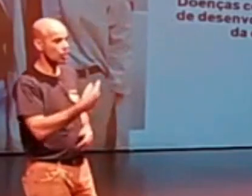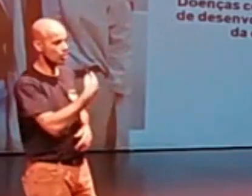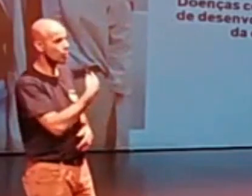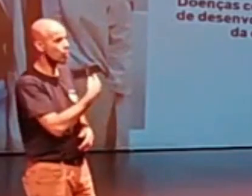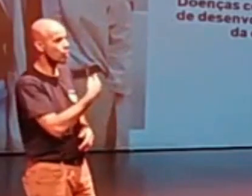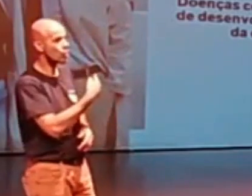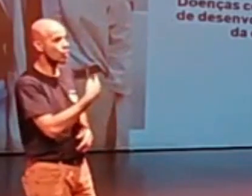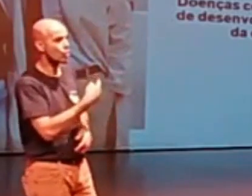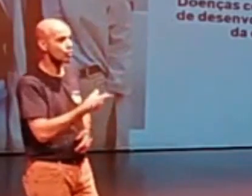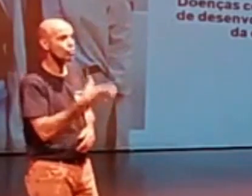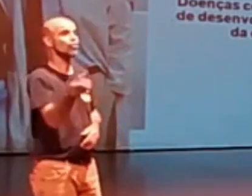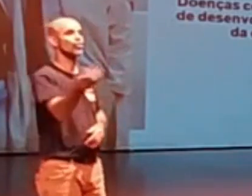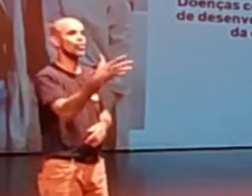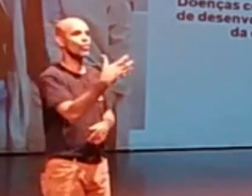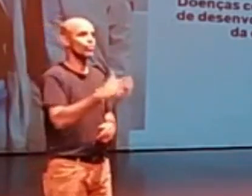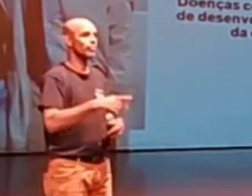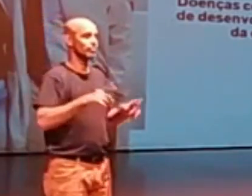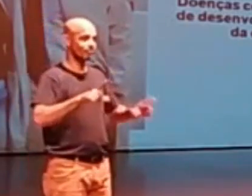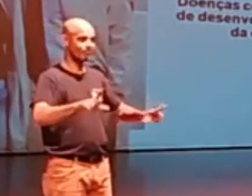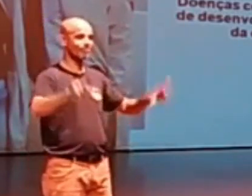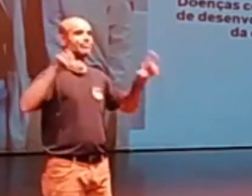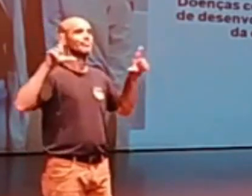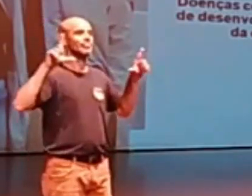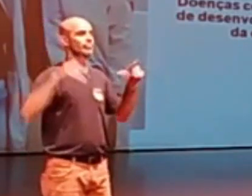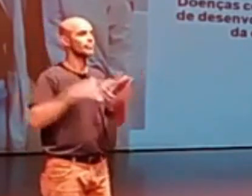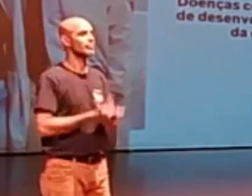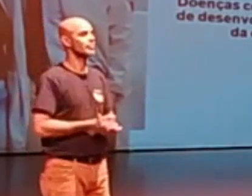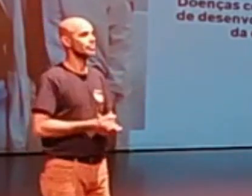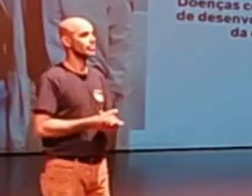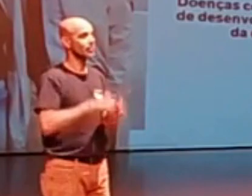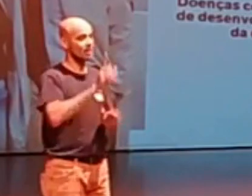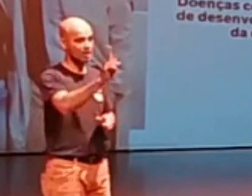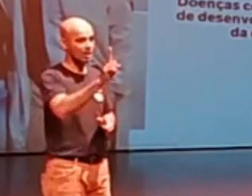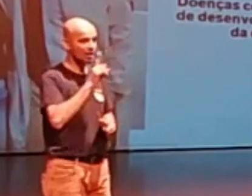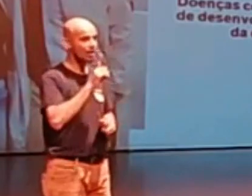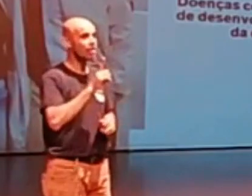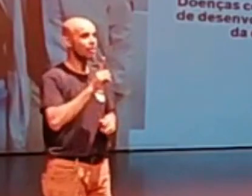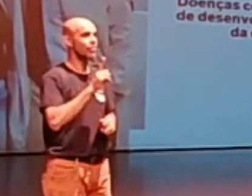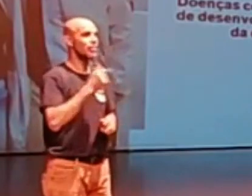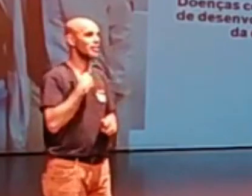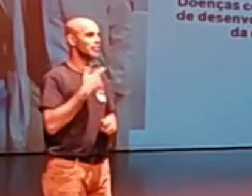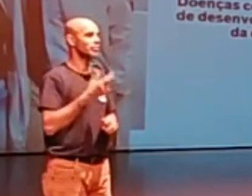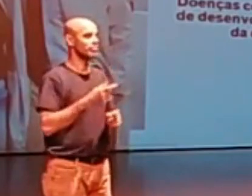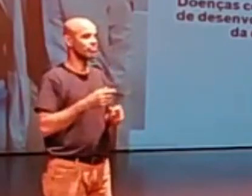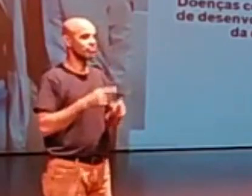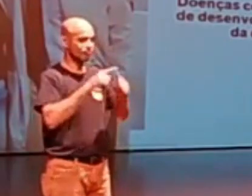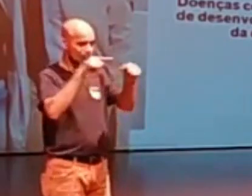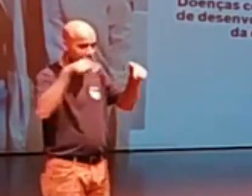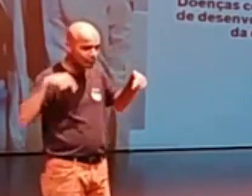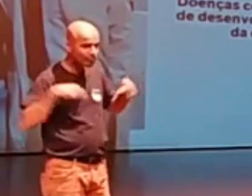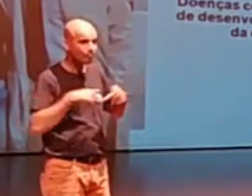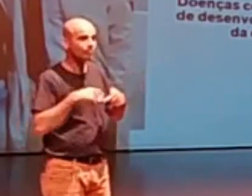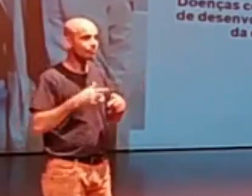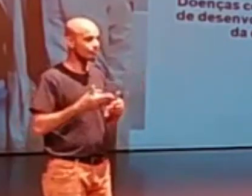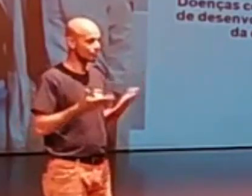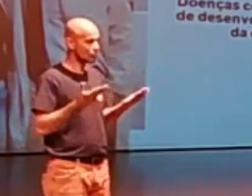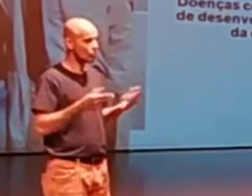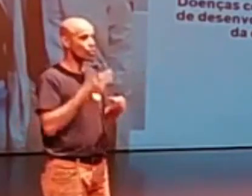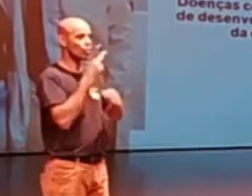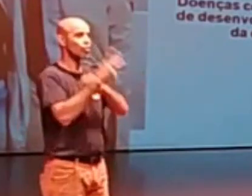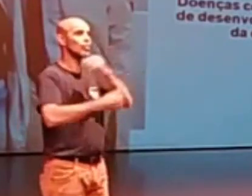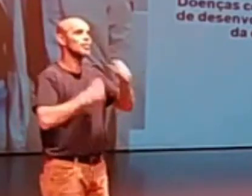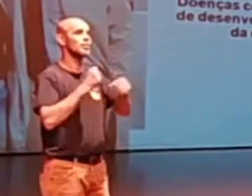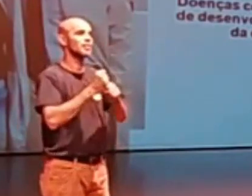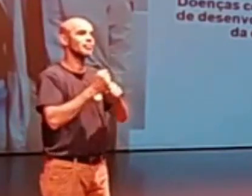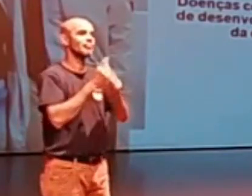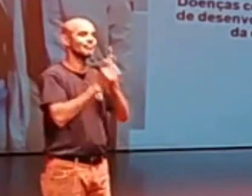essa foto, a família dela, ela passou no meu consultório, porque eu não atendo mais convênio, e aí a família falou, olha, o doutor está completando 2 anos, a gente queria